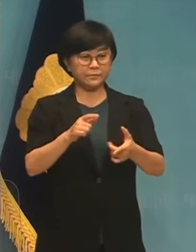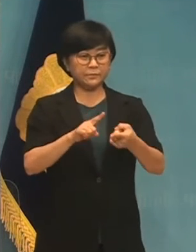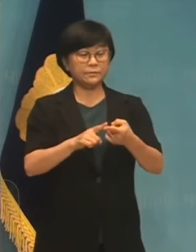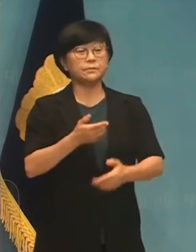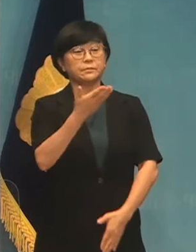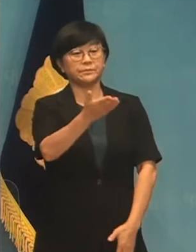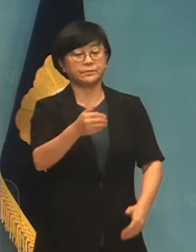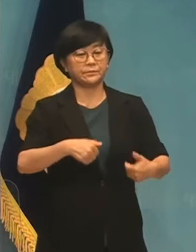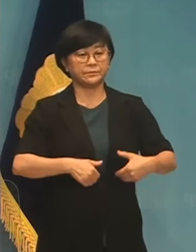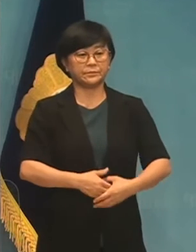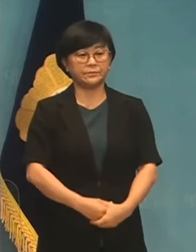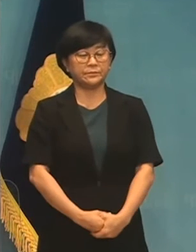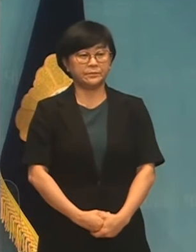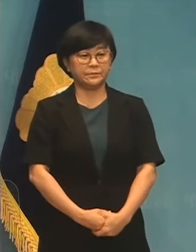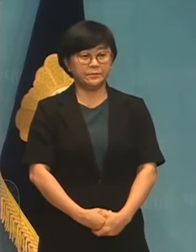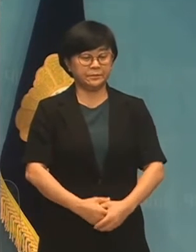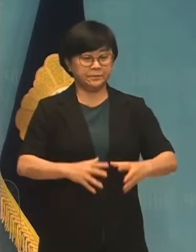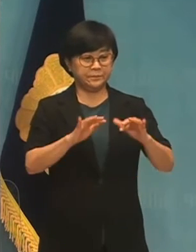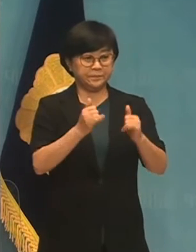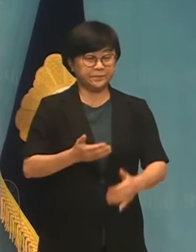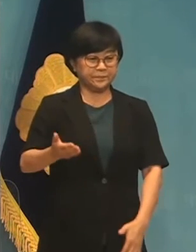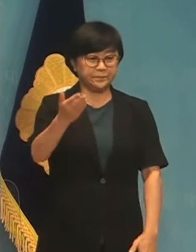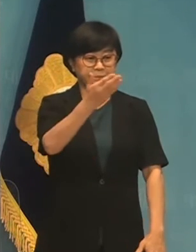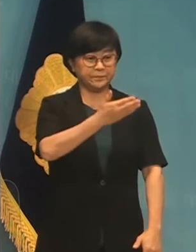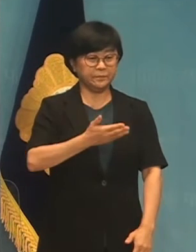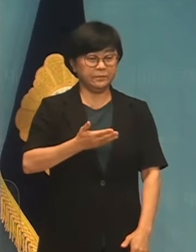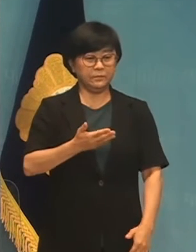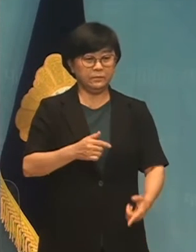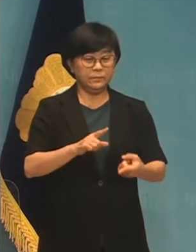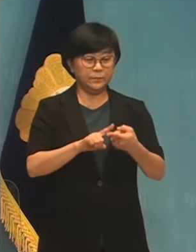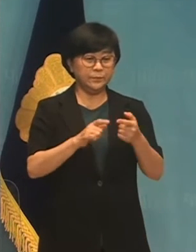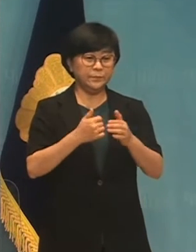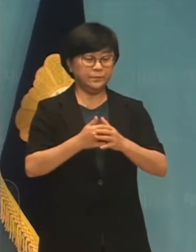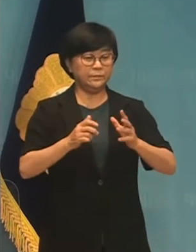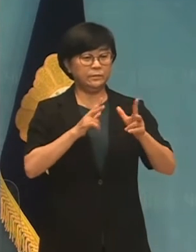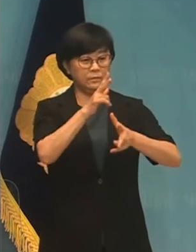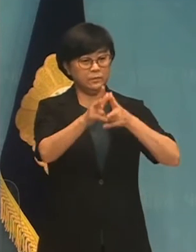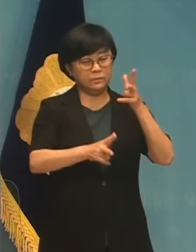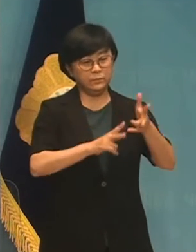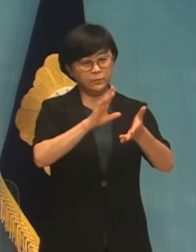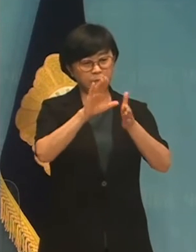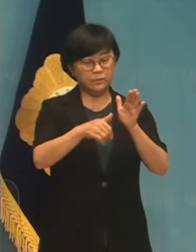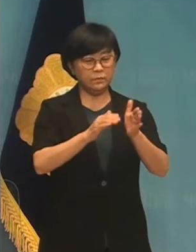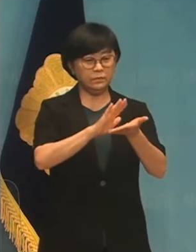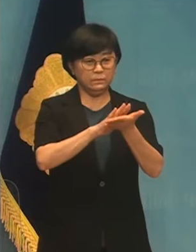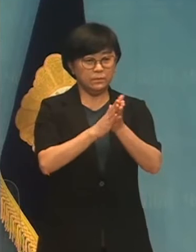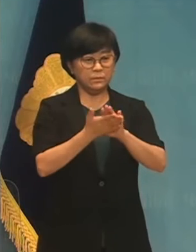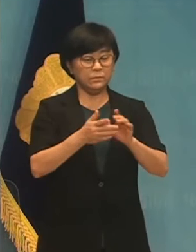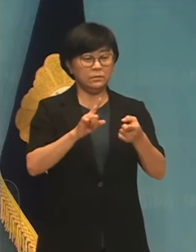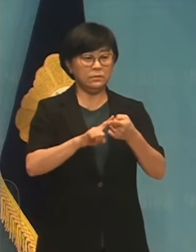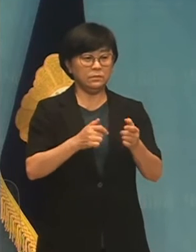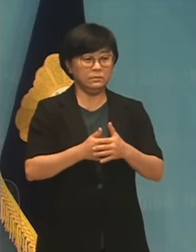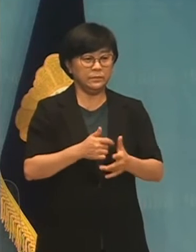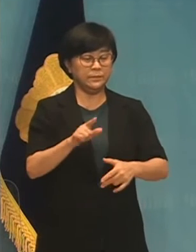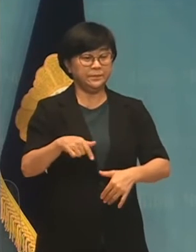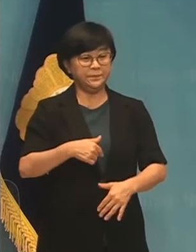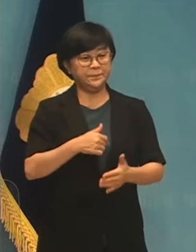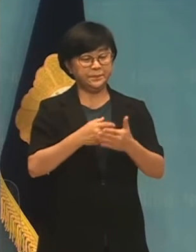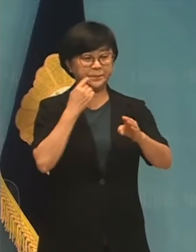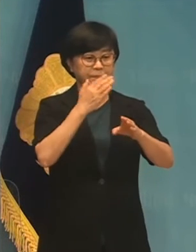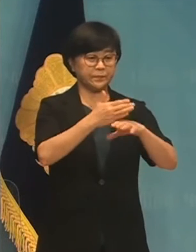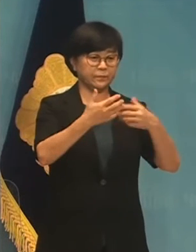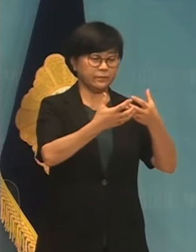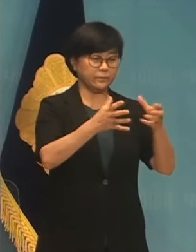내밀어야 합니다. 국민 여러분, 우리는 산업화 시대의 허리띠를 함께 졸라맸고 민주화